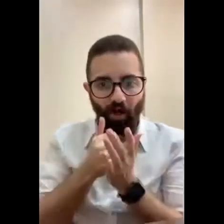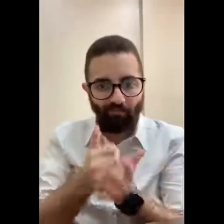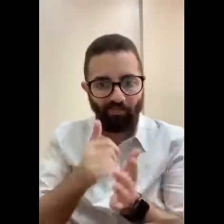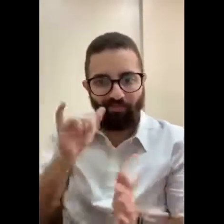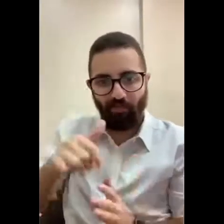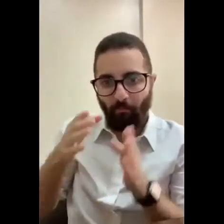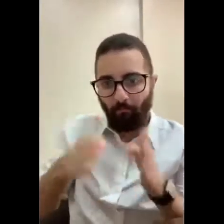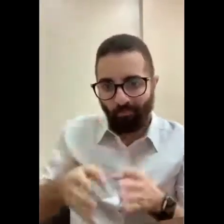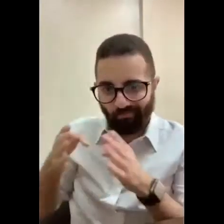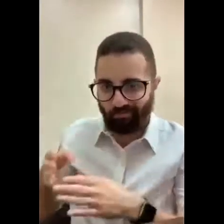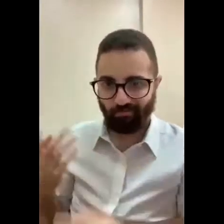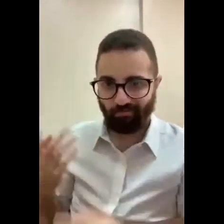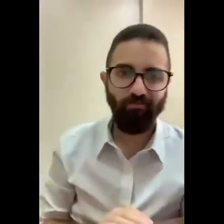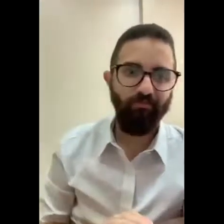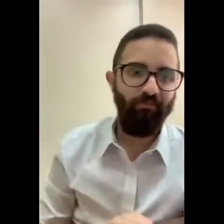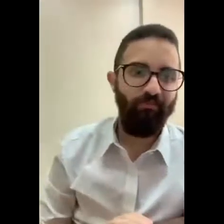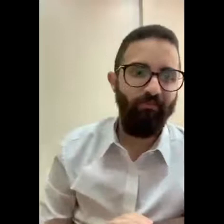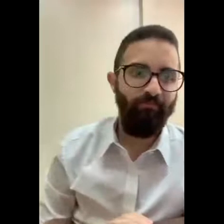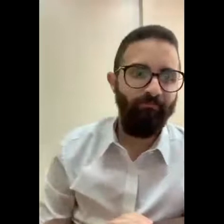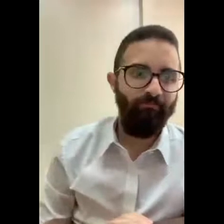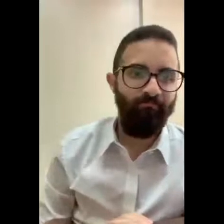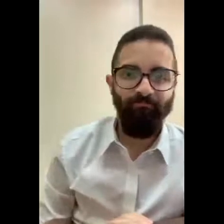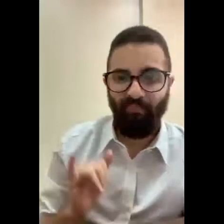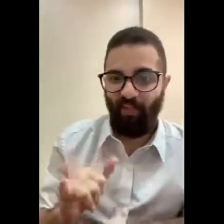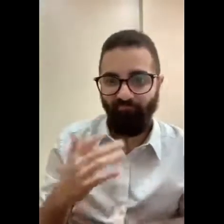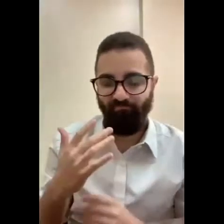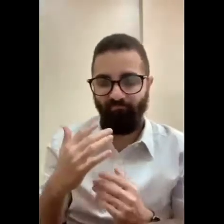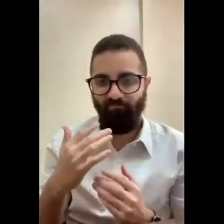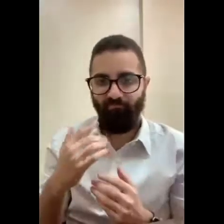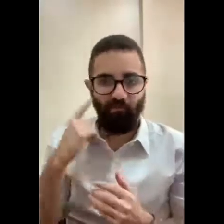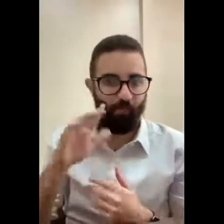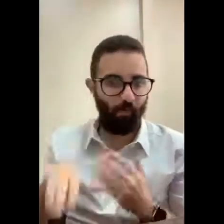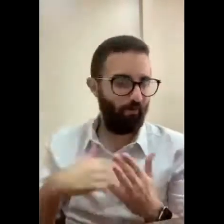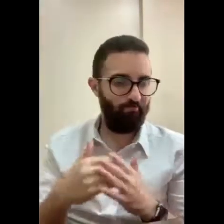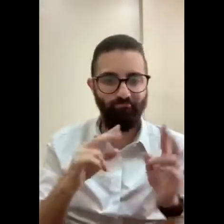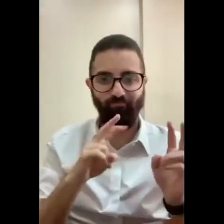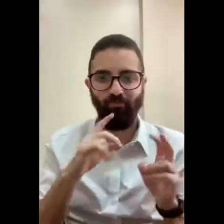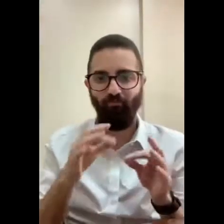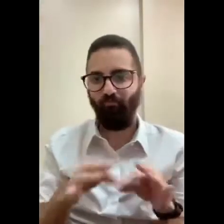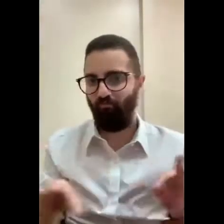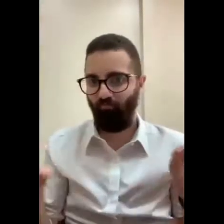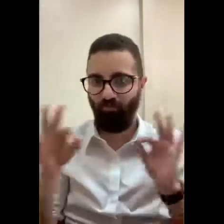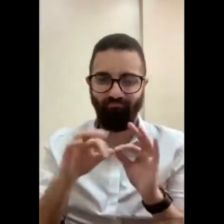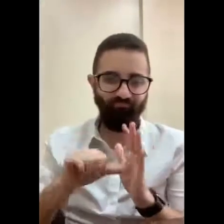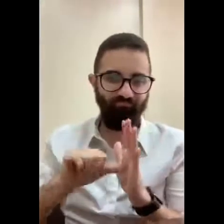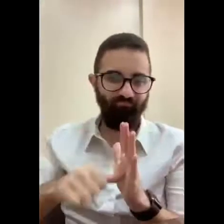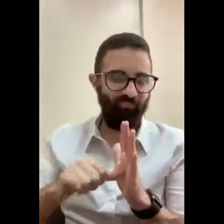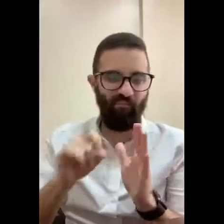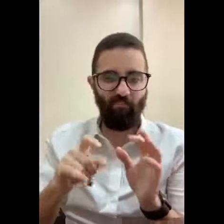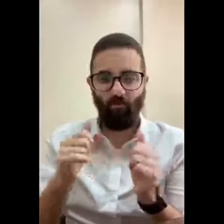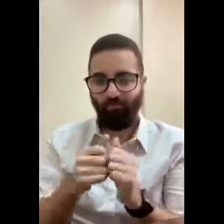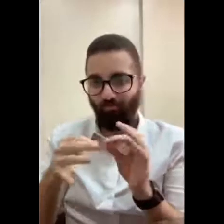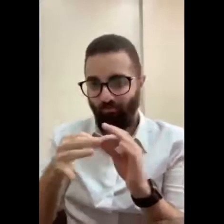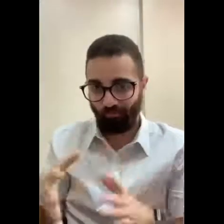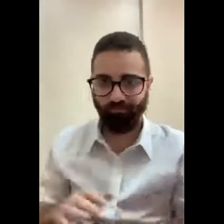no puedo expresarme ni con un psicólogo, entonces es algo fuerte realmente. Bueno, eso es lo que yo